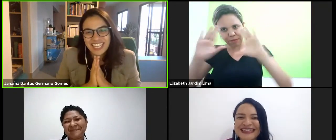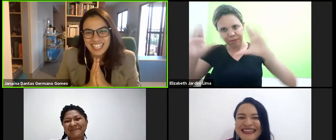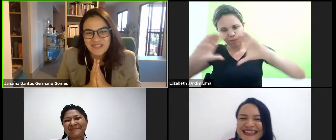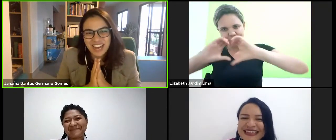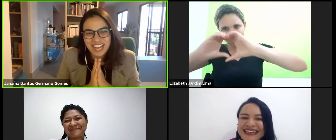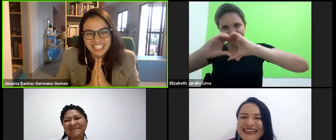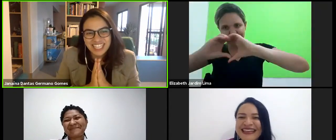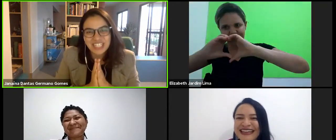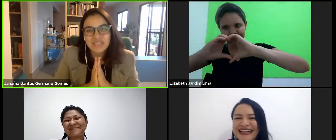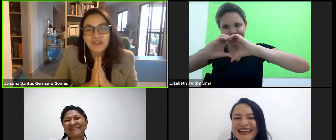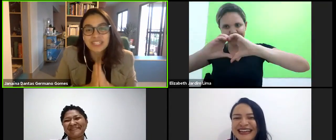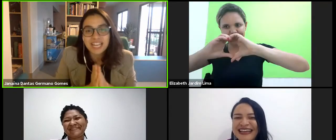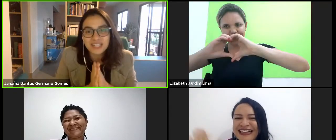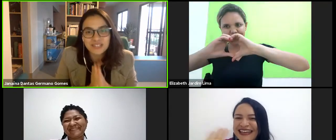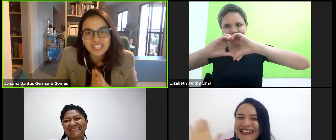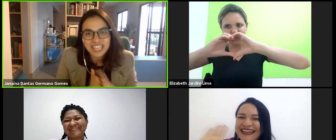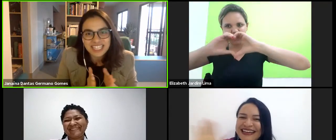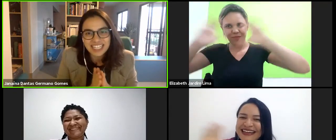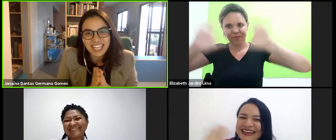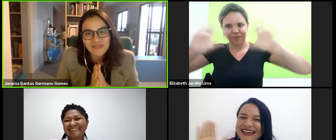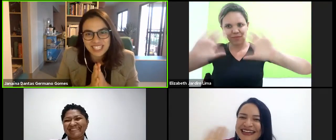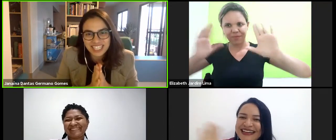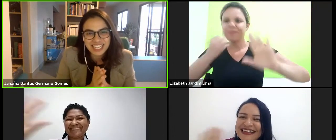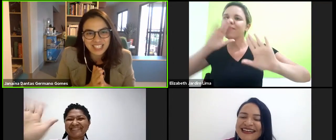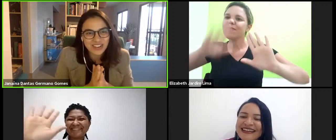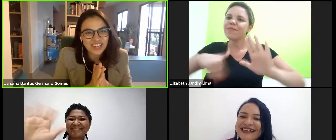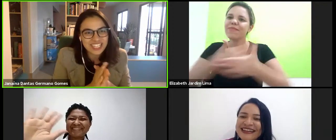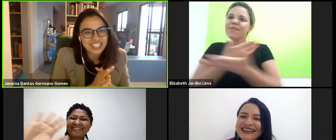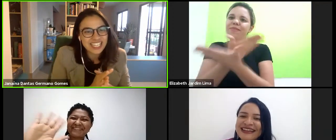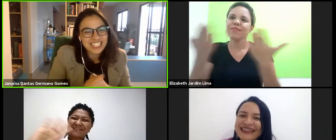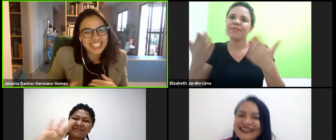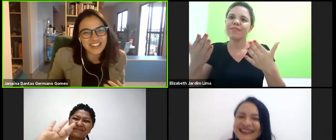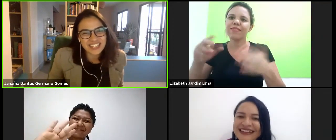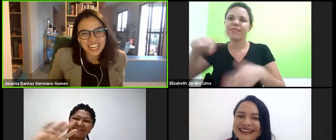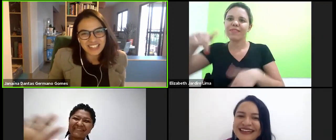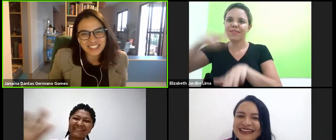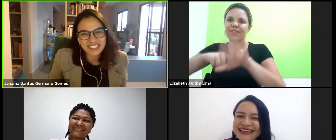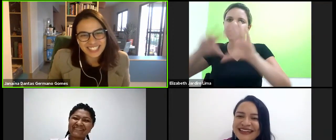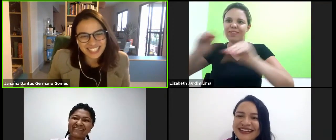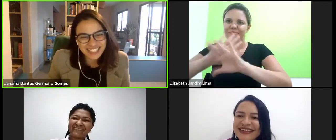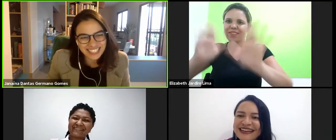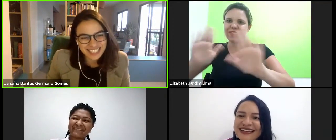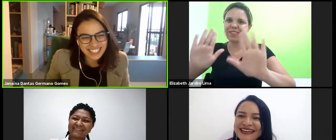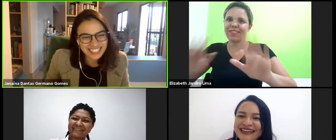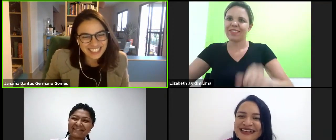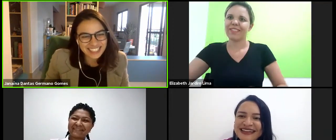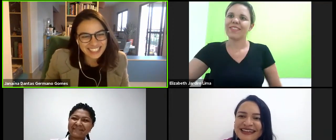beijo e até mais, gente. Boa tarde a vocês e até a mesa das 7 horas, gente. Tchau, tchau.